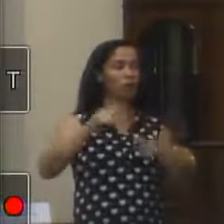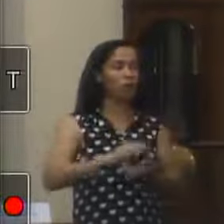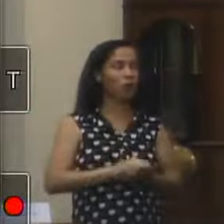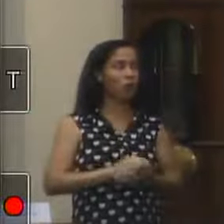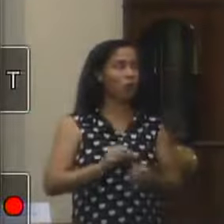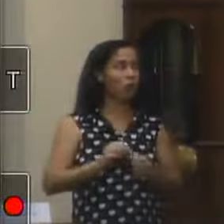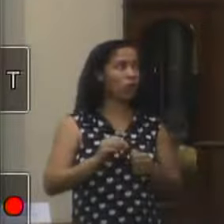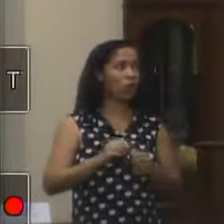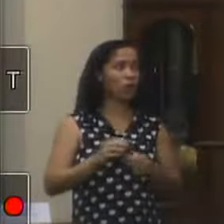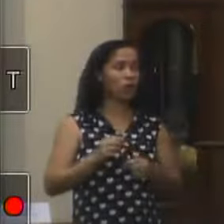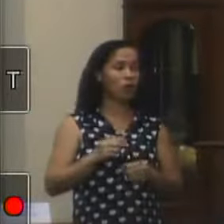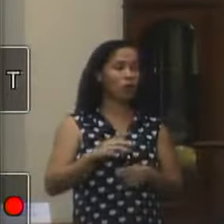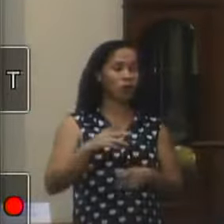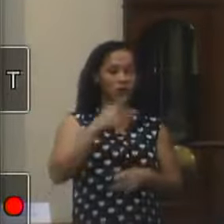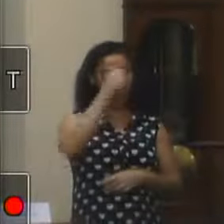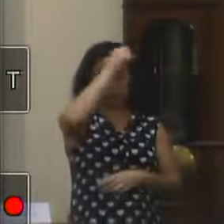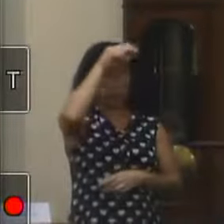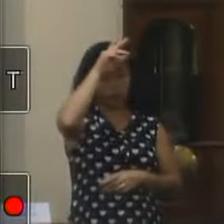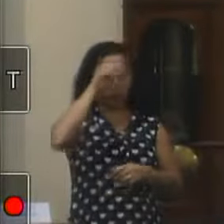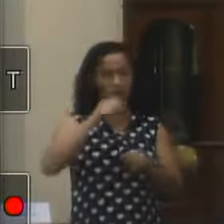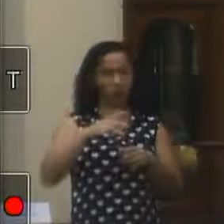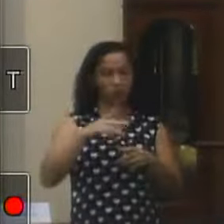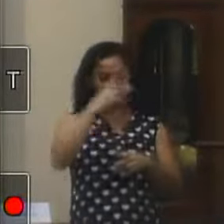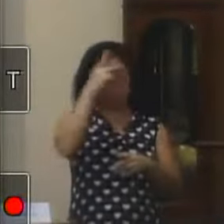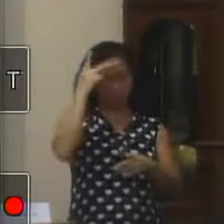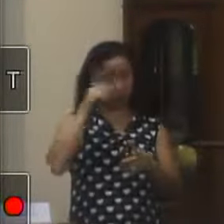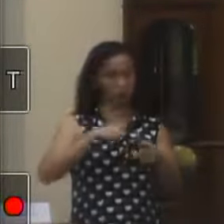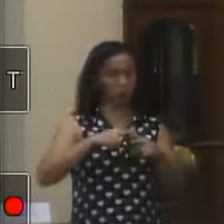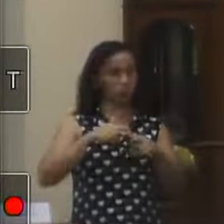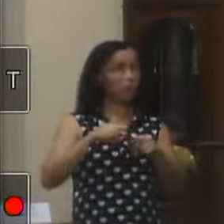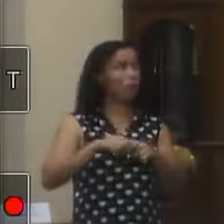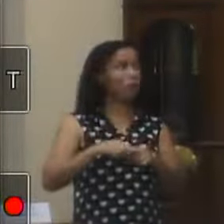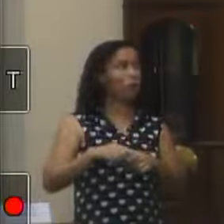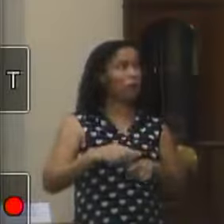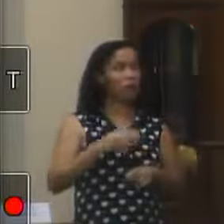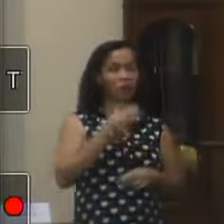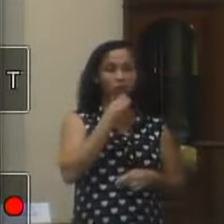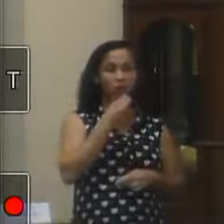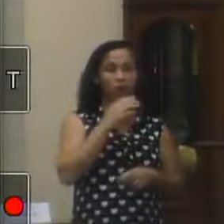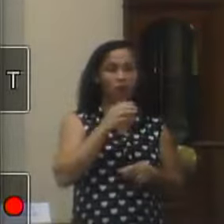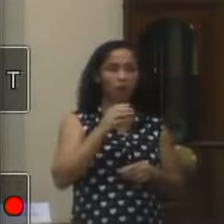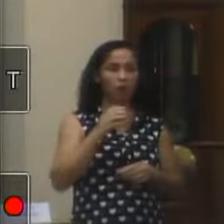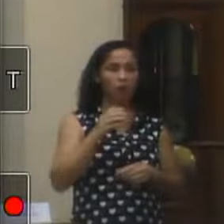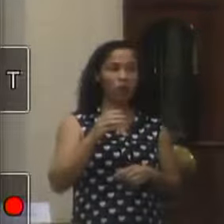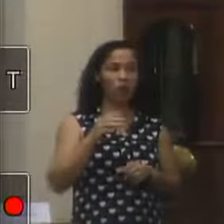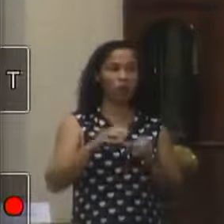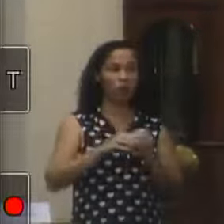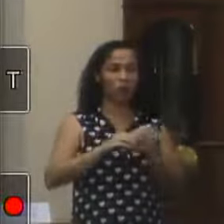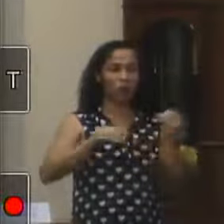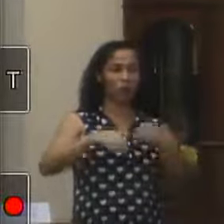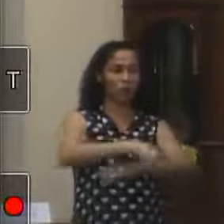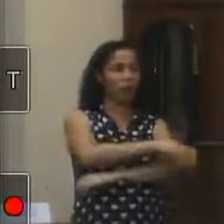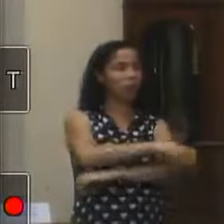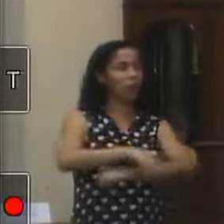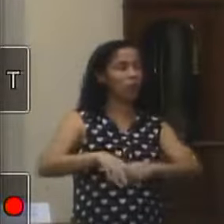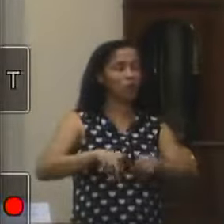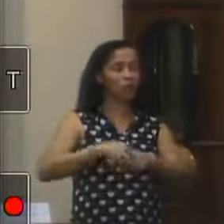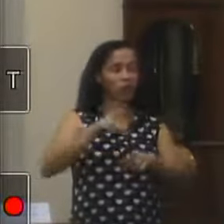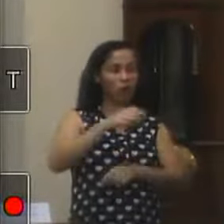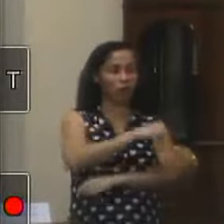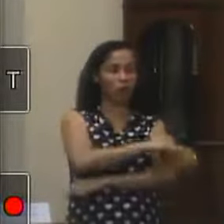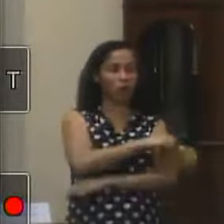feita pela mão de obra nossa, de um empreiteiro do Rio de Janeiro, que ele inclusive corre